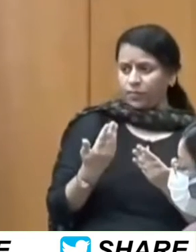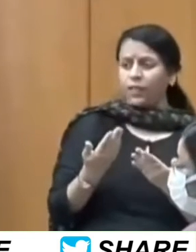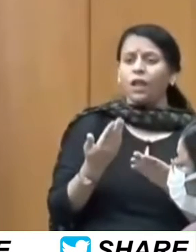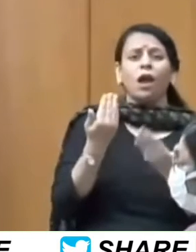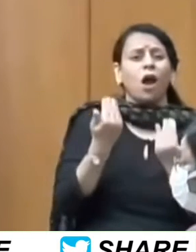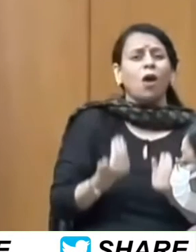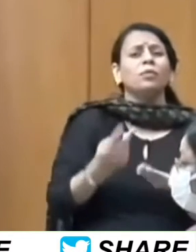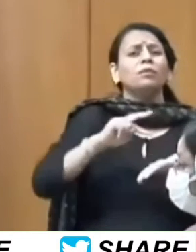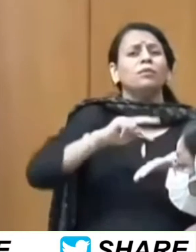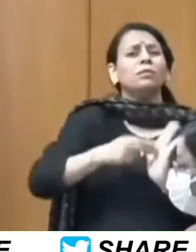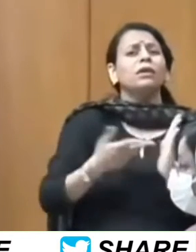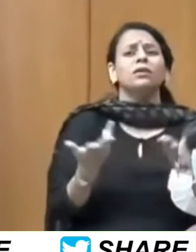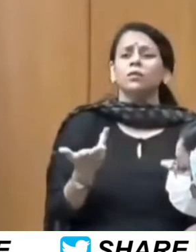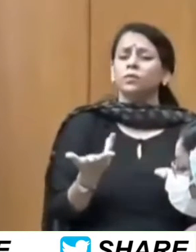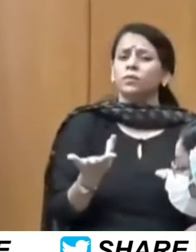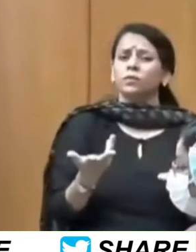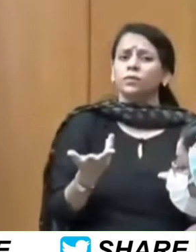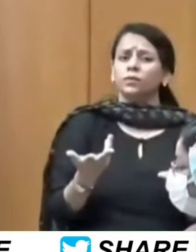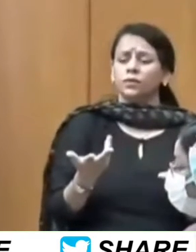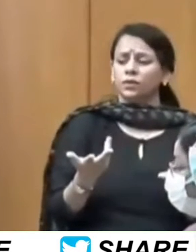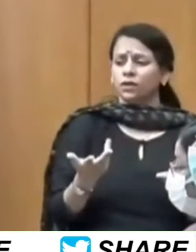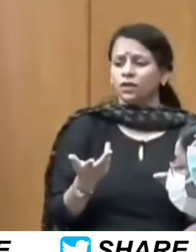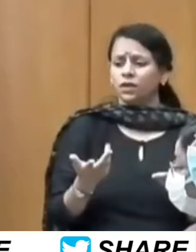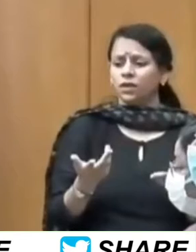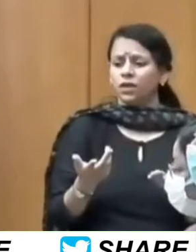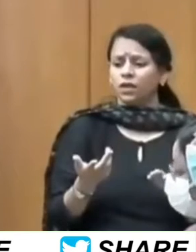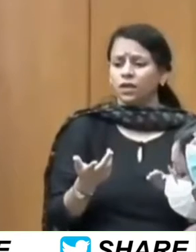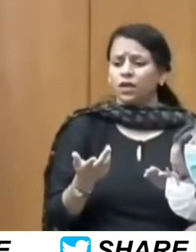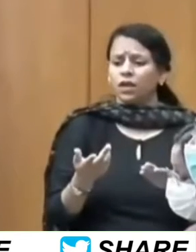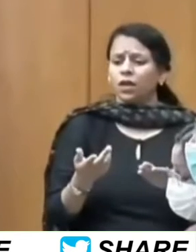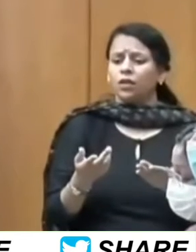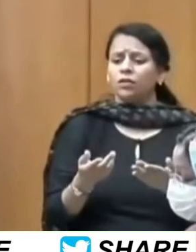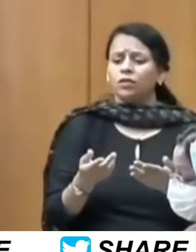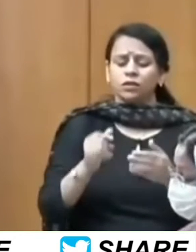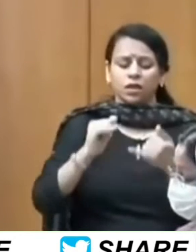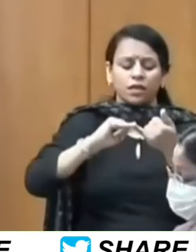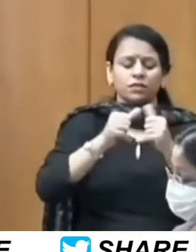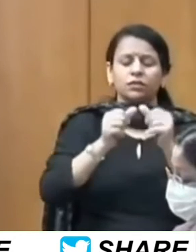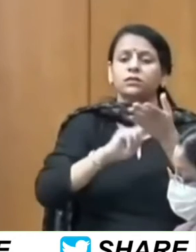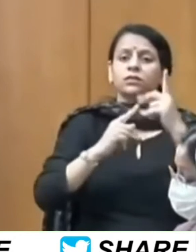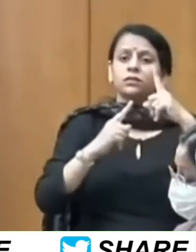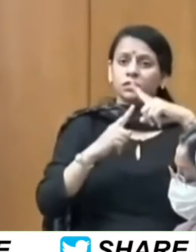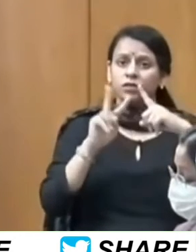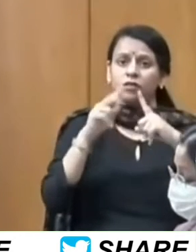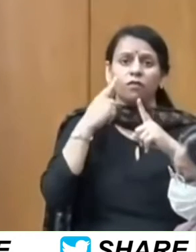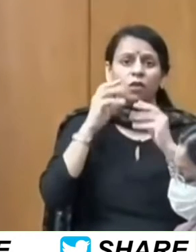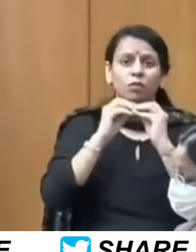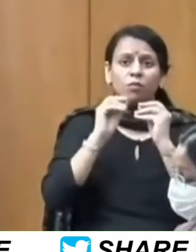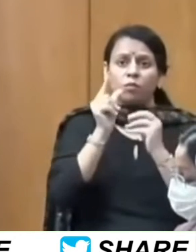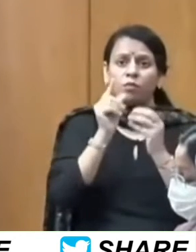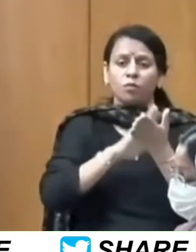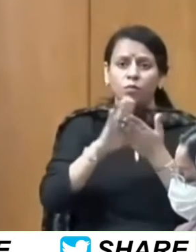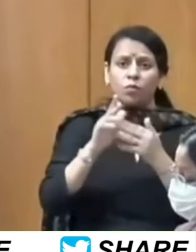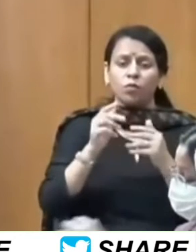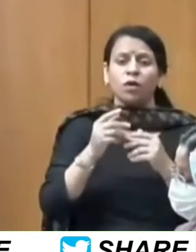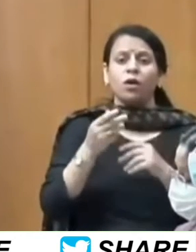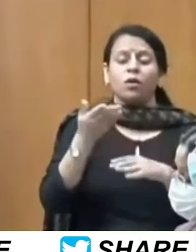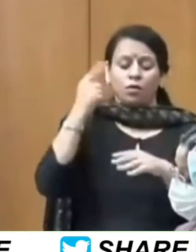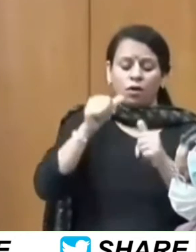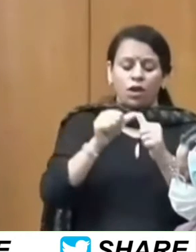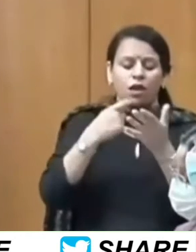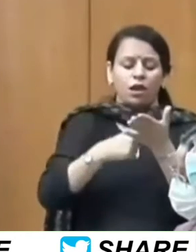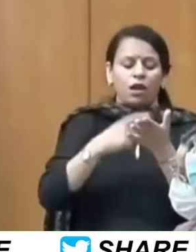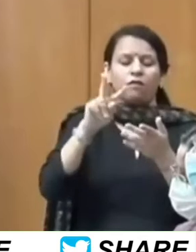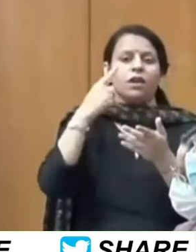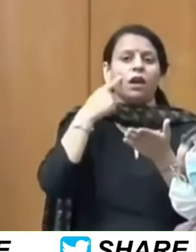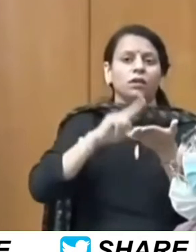अभी अभी मैं कहता हूं, मैं संत कवि भीमो भोई को याद करता हूं, मैं श्री अरविंदो को याद करता